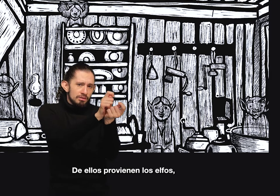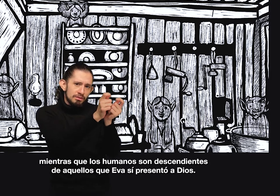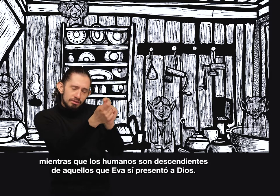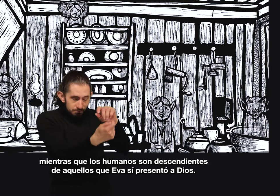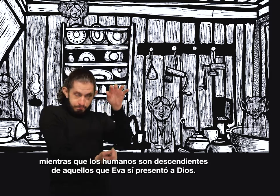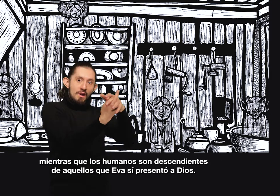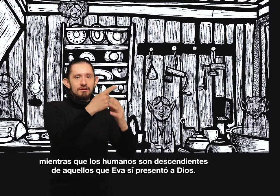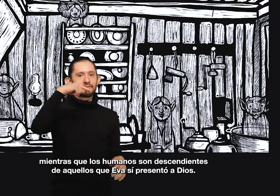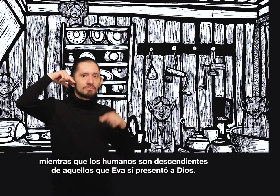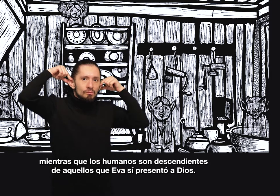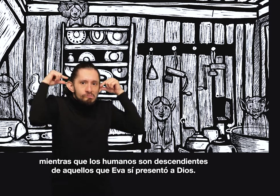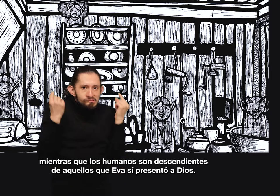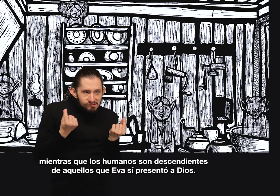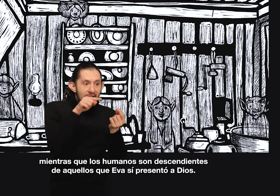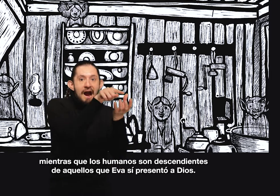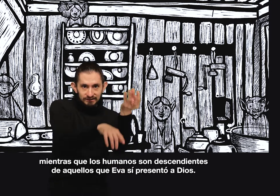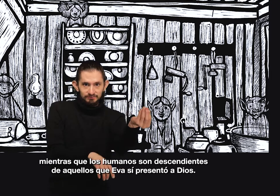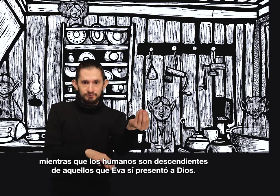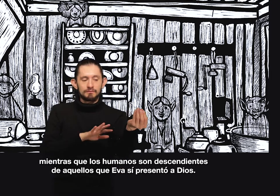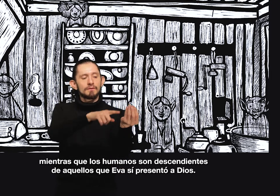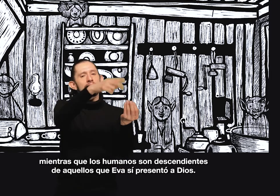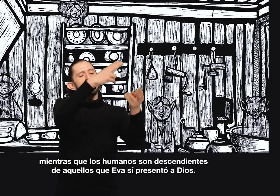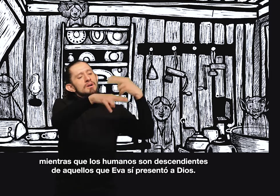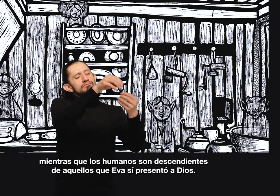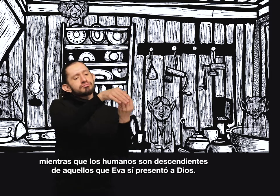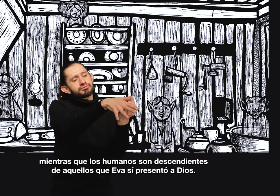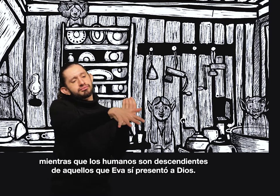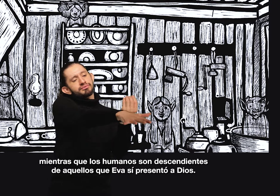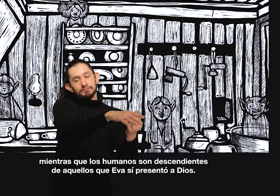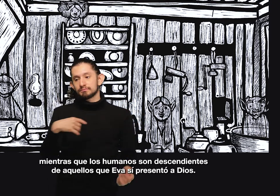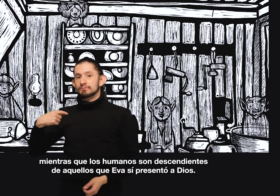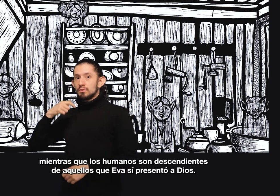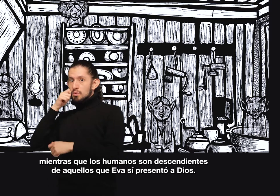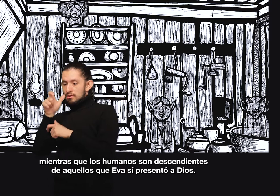mientras que los humanos son descendientes de aquellos que Eva sí presentó a Dios.